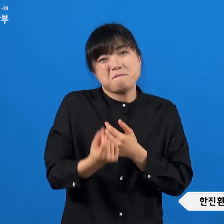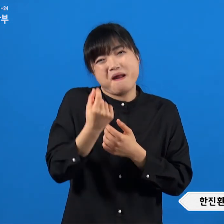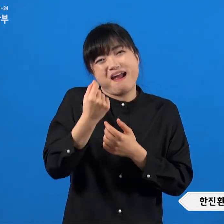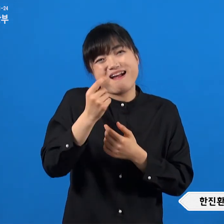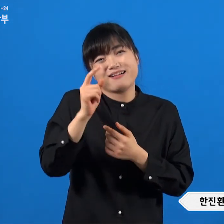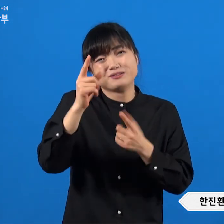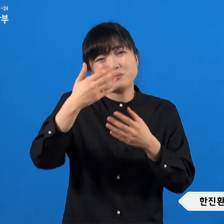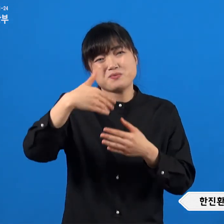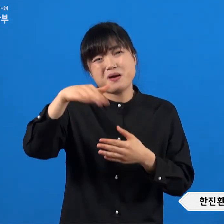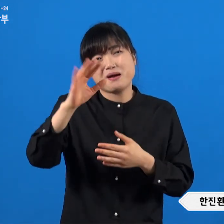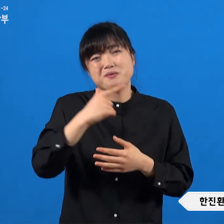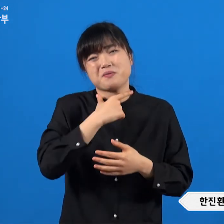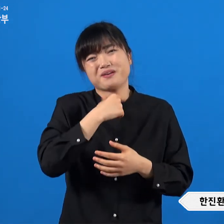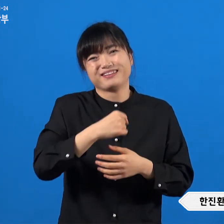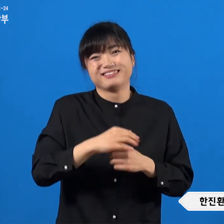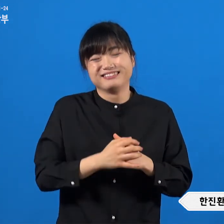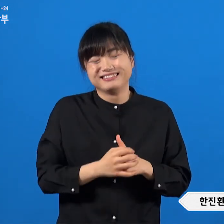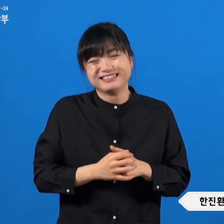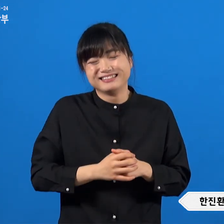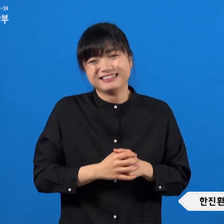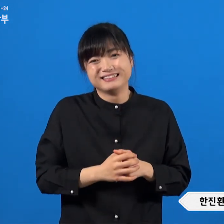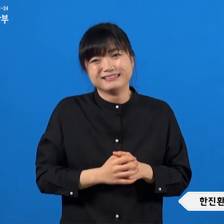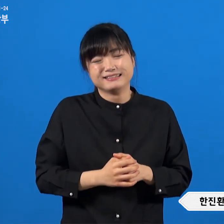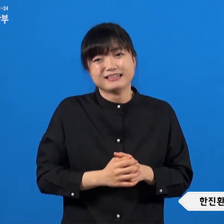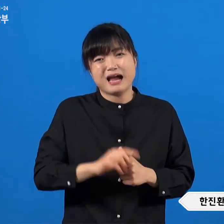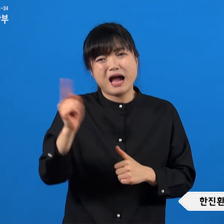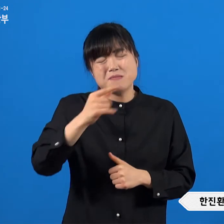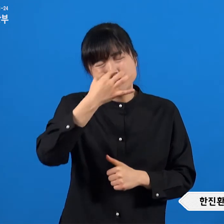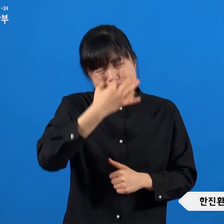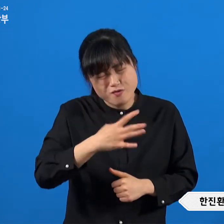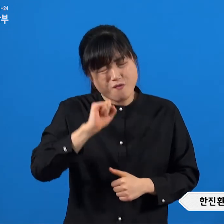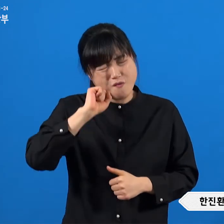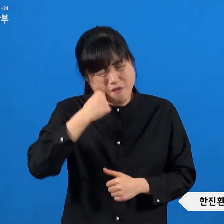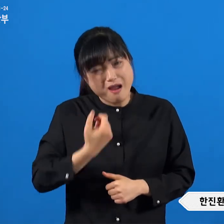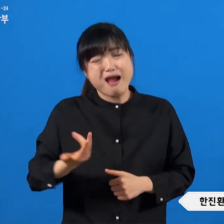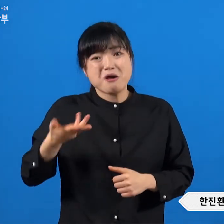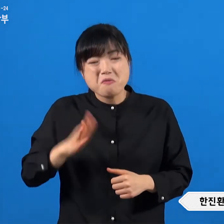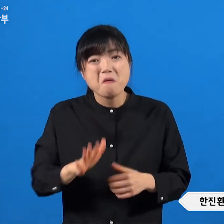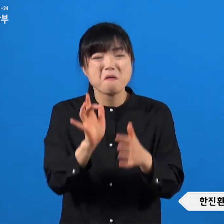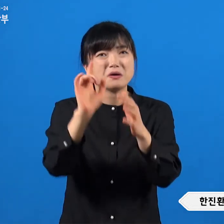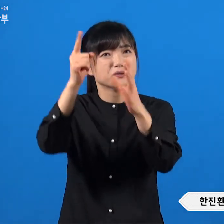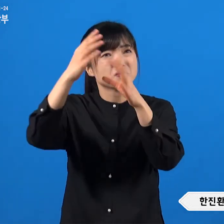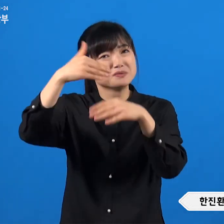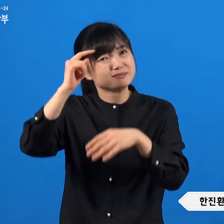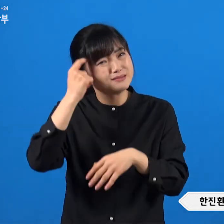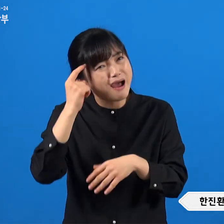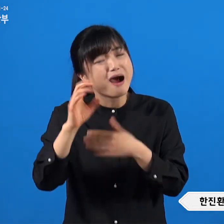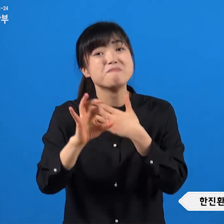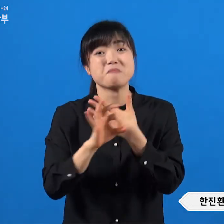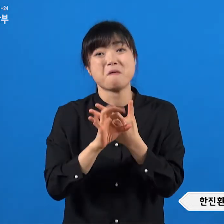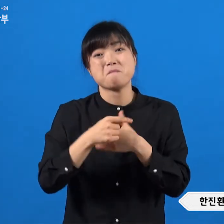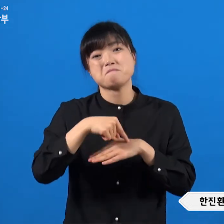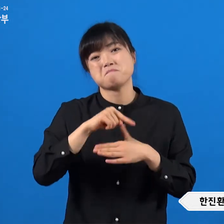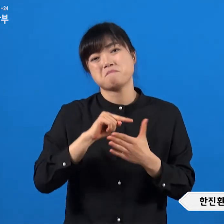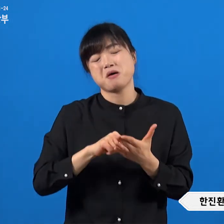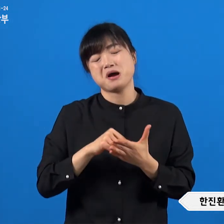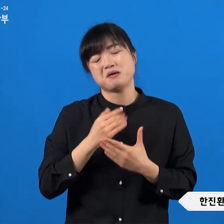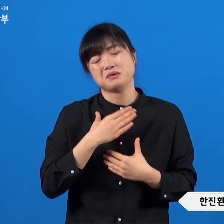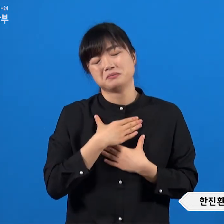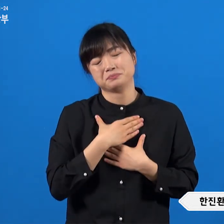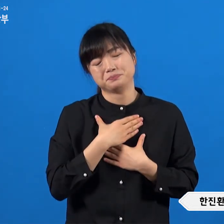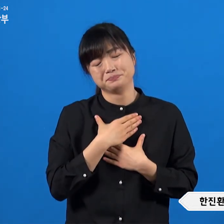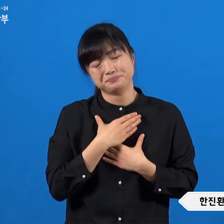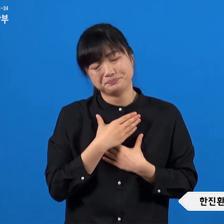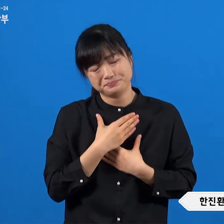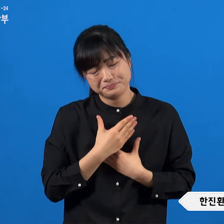살 수 없는 사람이 됐습니다. 아무리 힘들고 어려워도 천국 생각하면 마음에 잔잔한